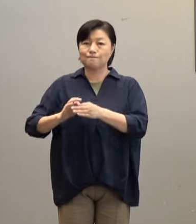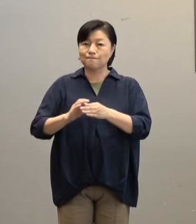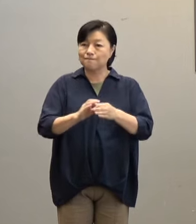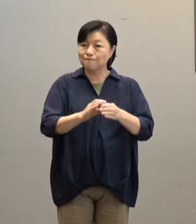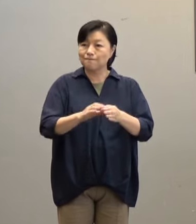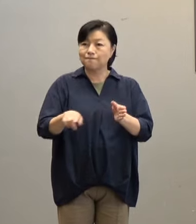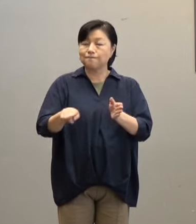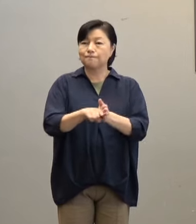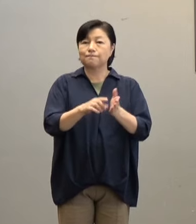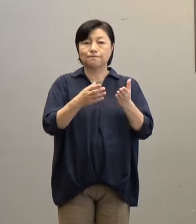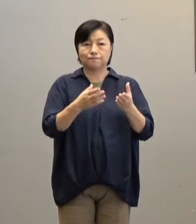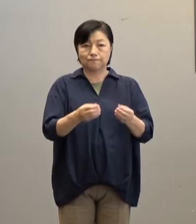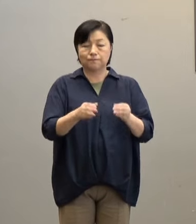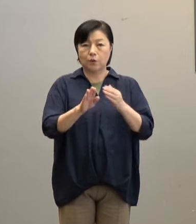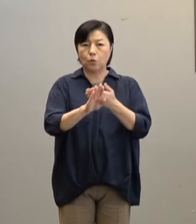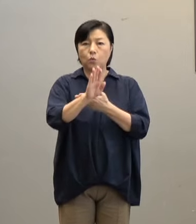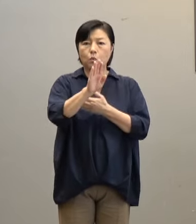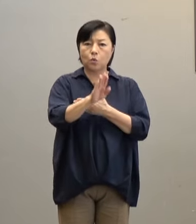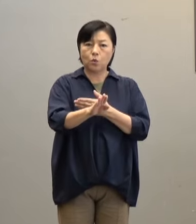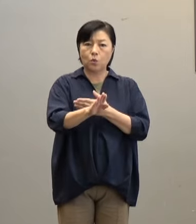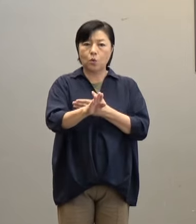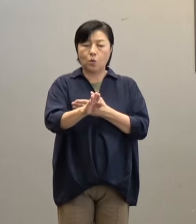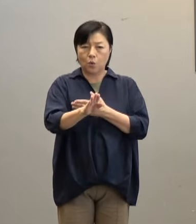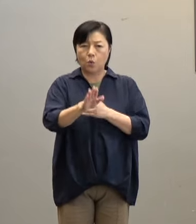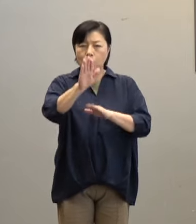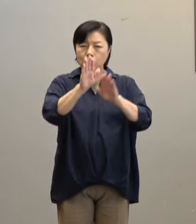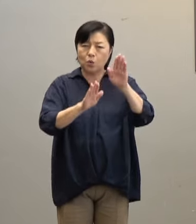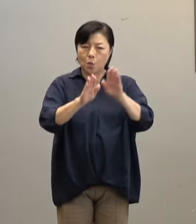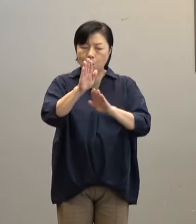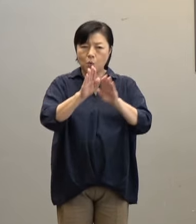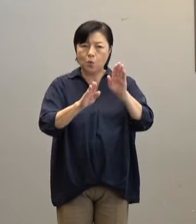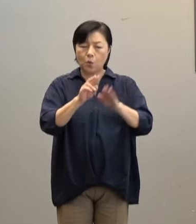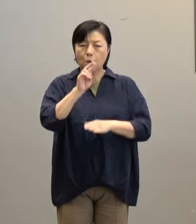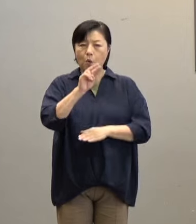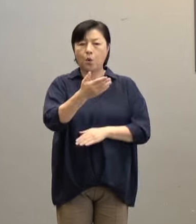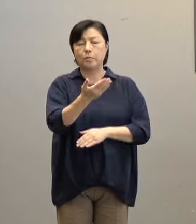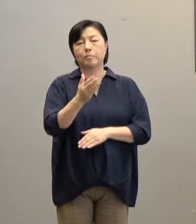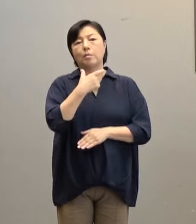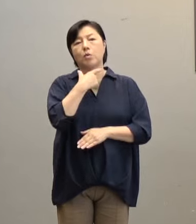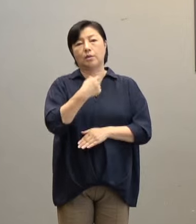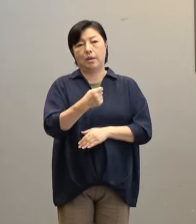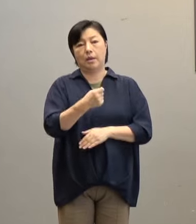いりましたので、今後のですね動向を見守りたいというふうに思っております。